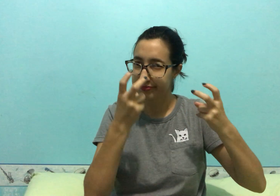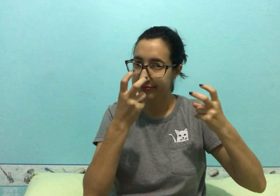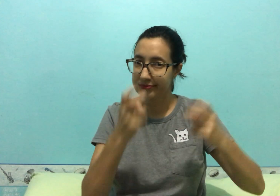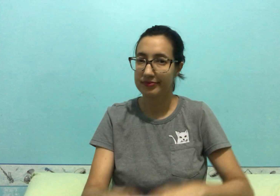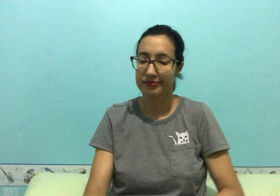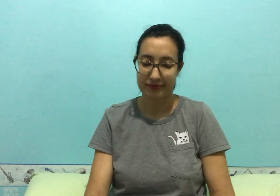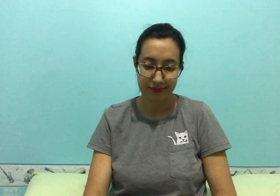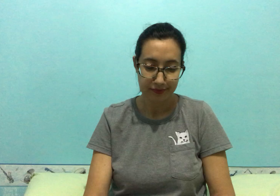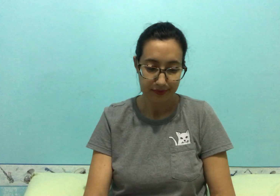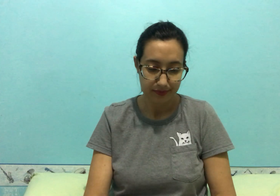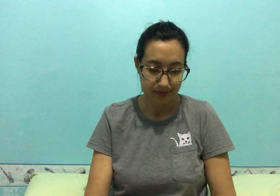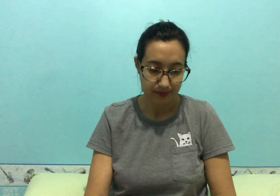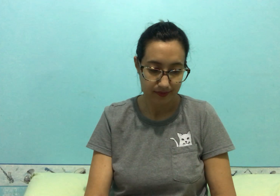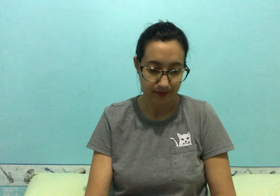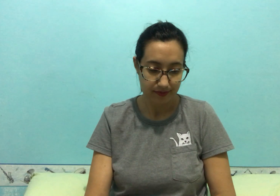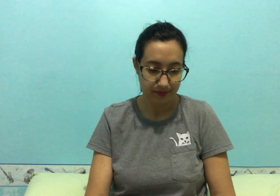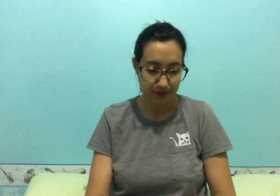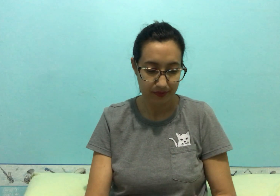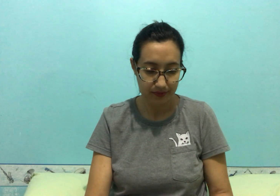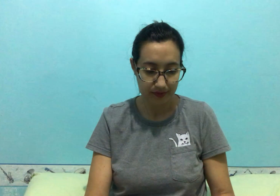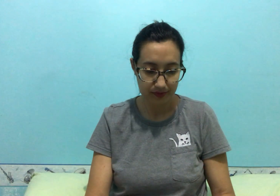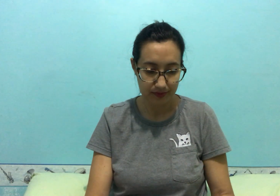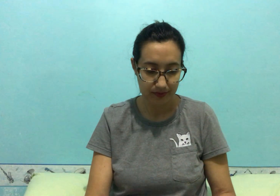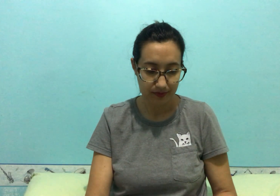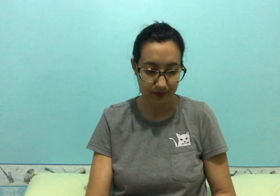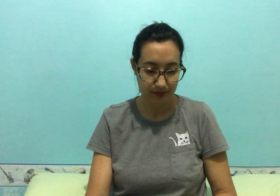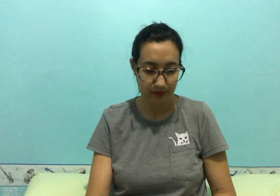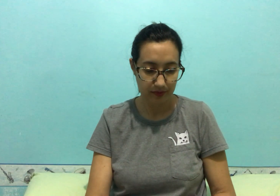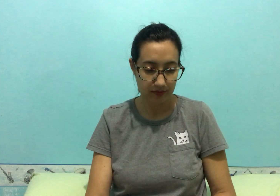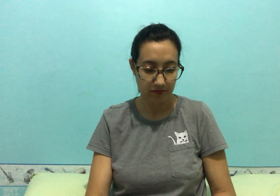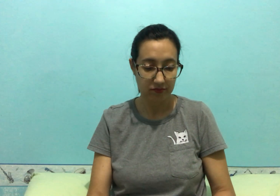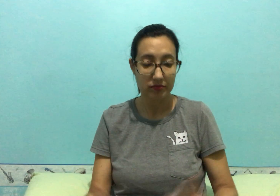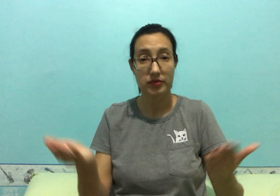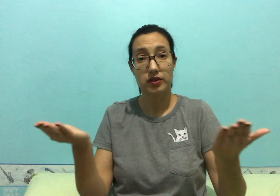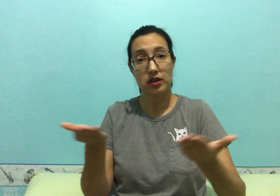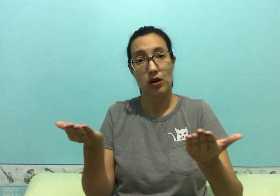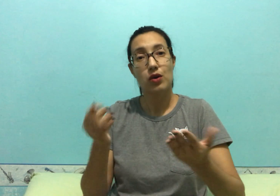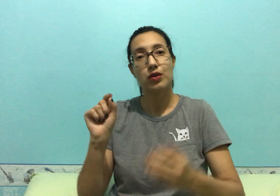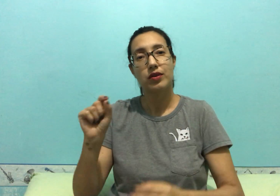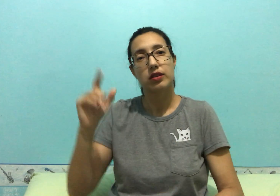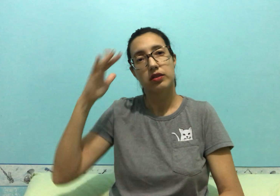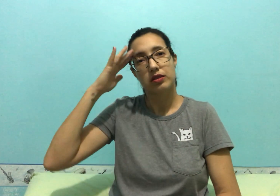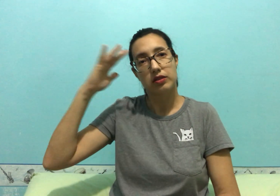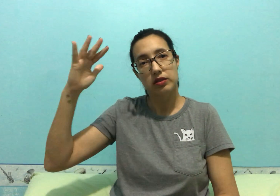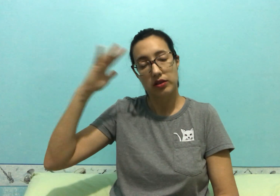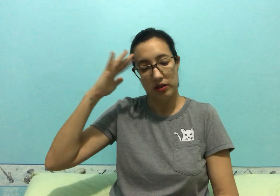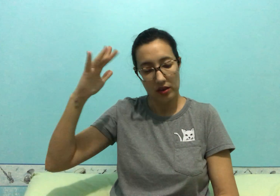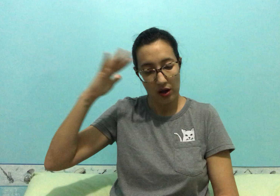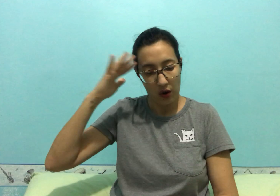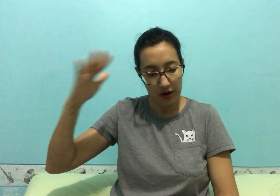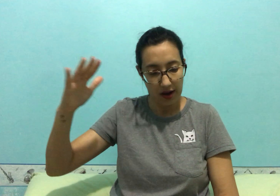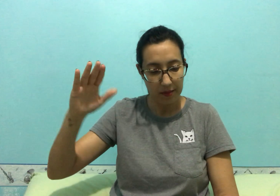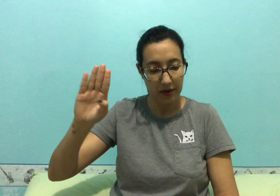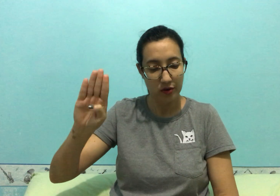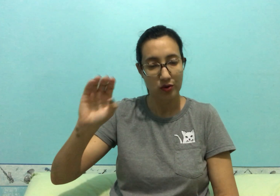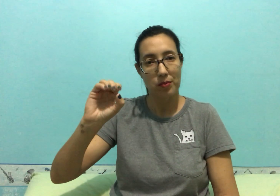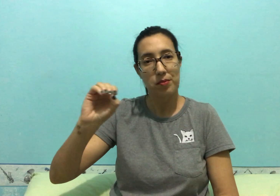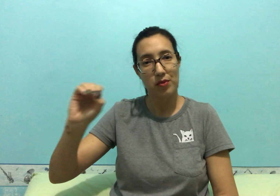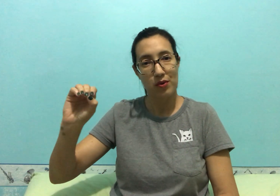E aí, avançando um pouquinho mais agora, nós temos algo bem interessante, que são os teoremas booleanos para uma variável. Esses teoremas da booleana